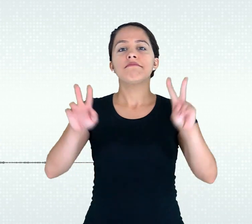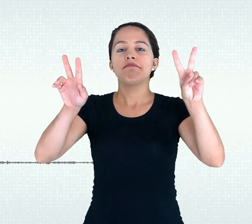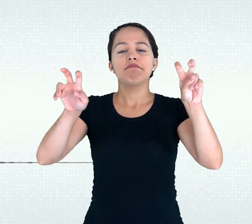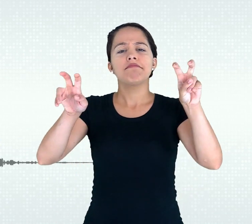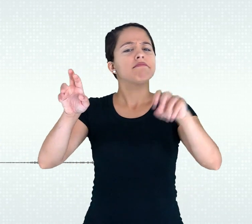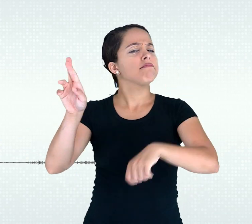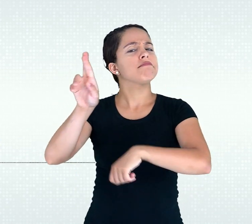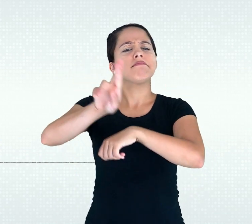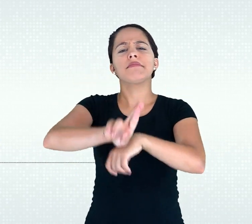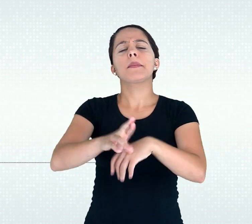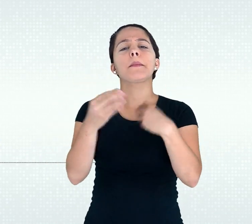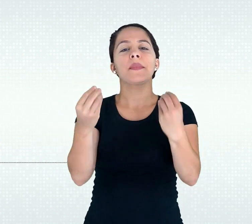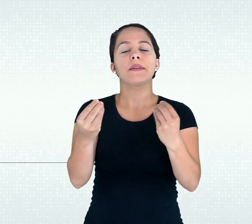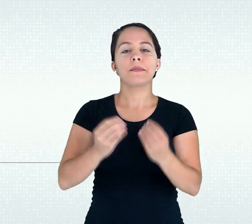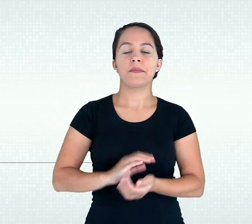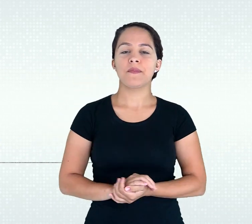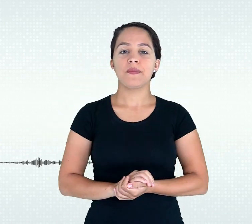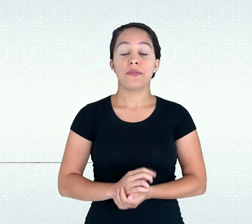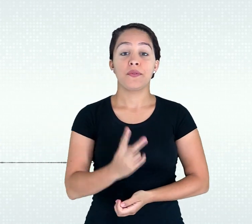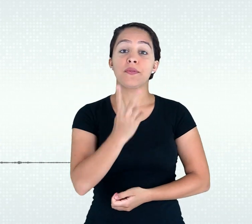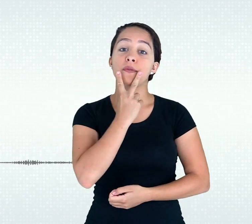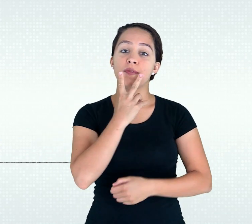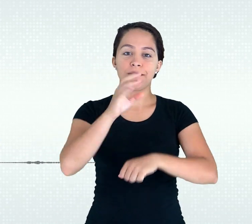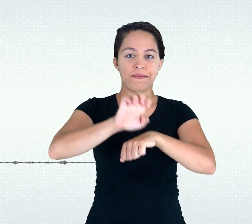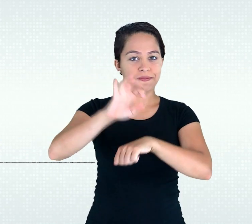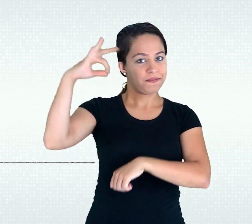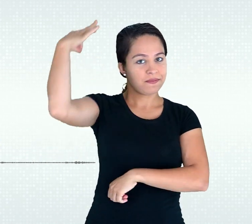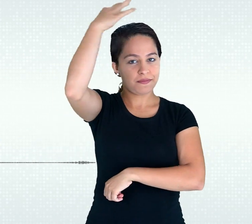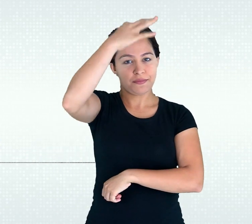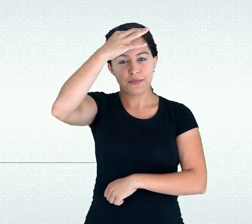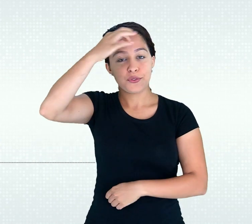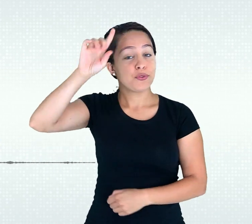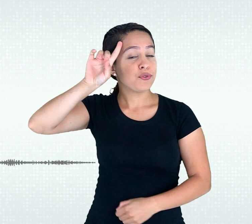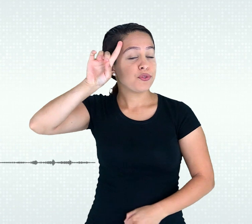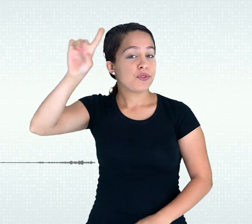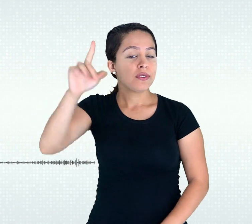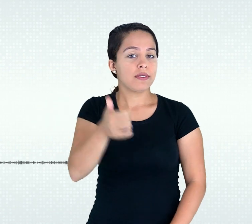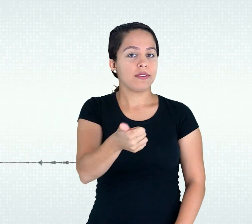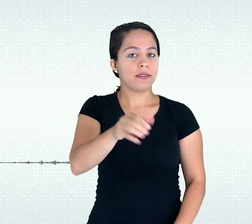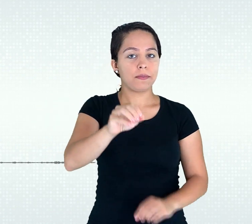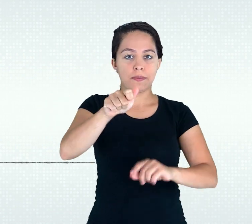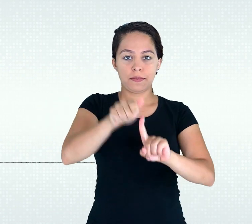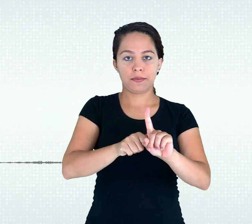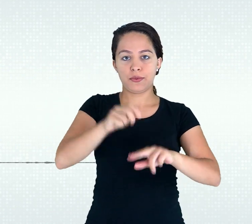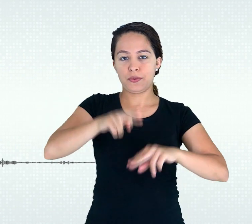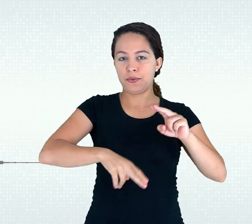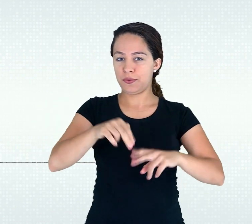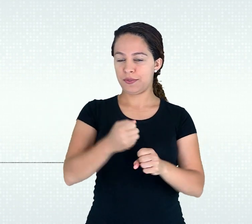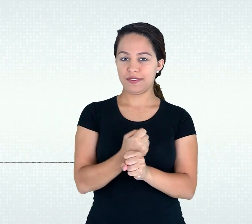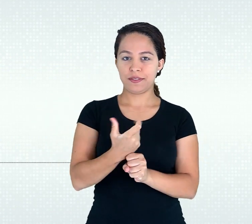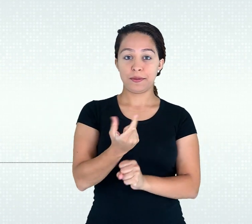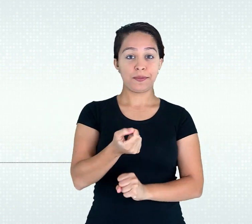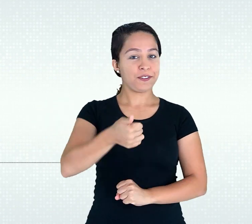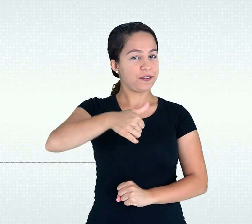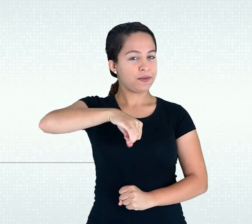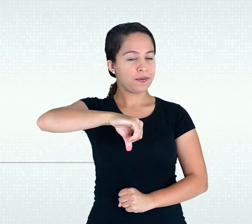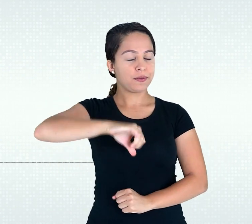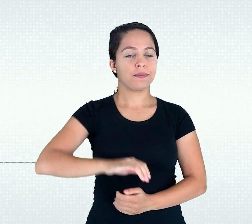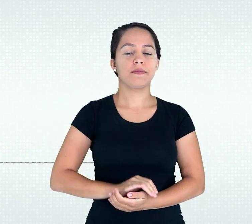recuperar pra quê vitória espírito santo 10 de junho de 2019